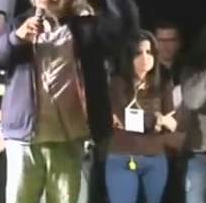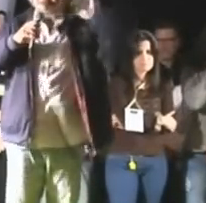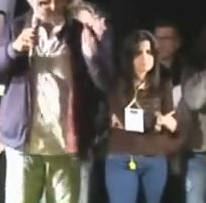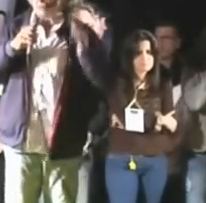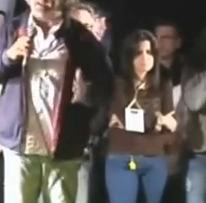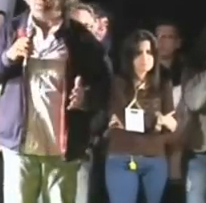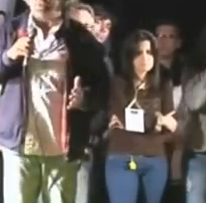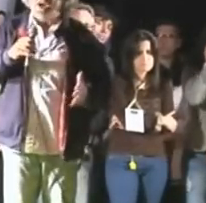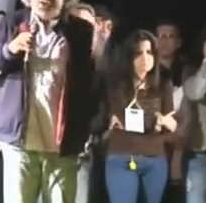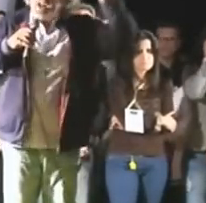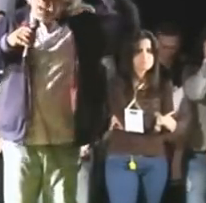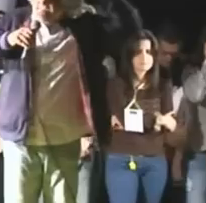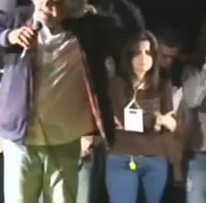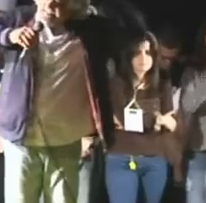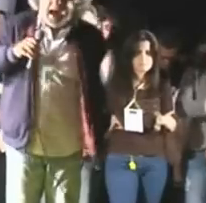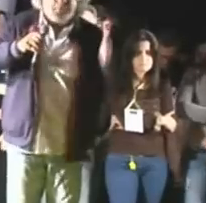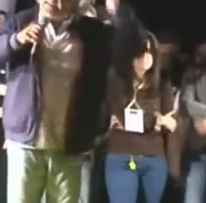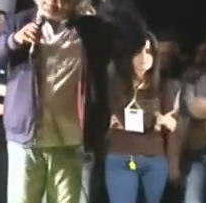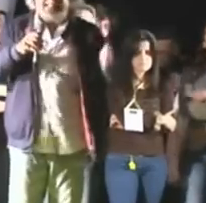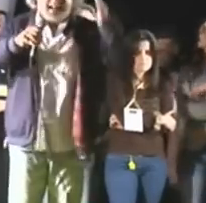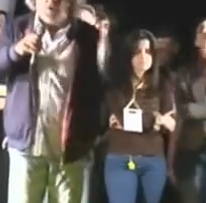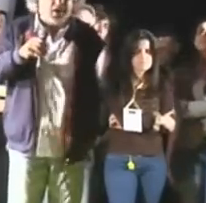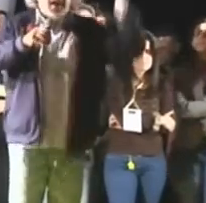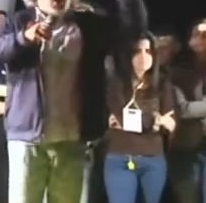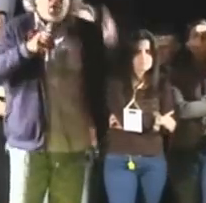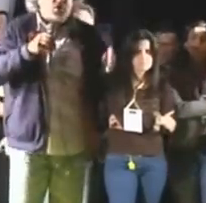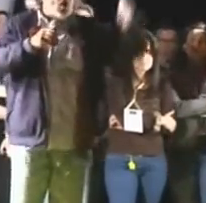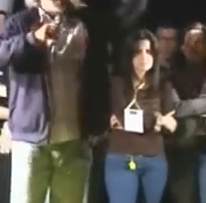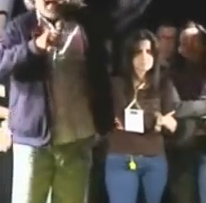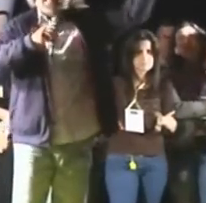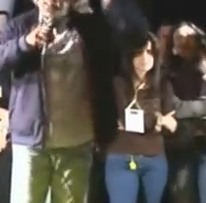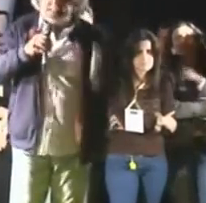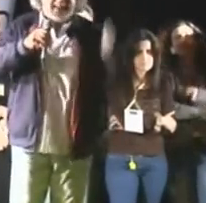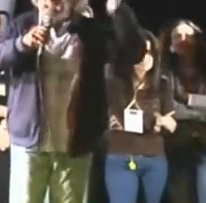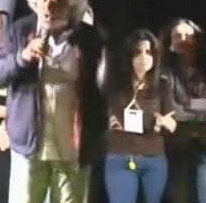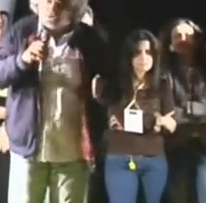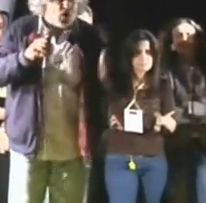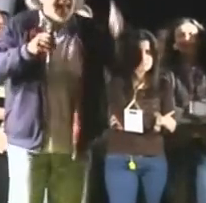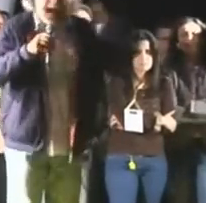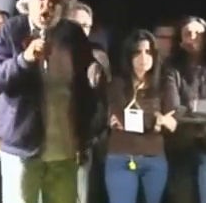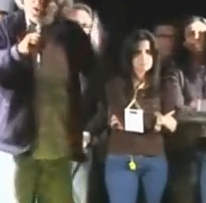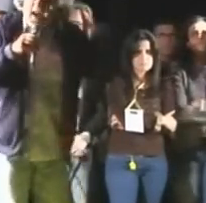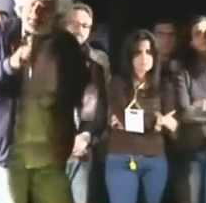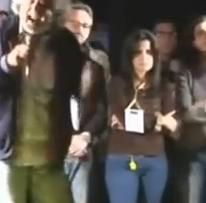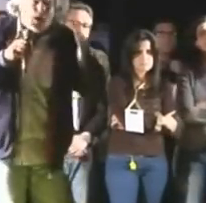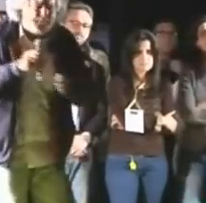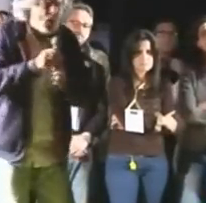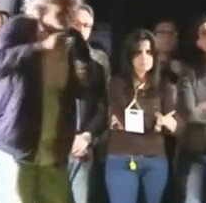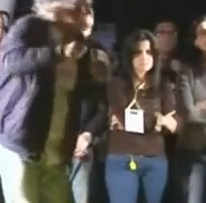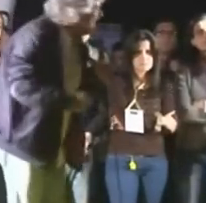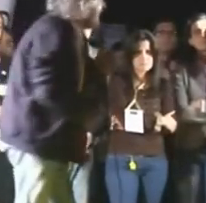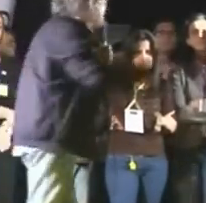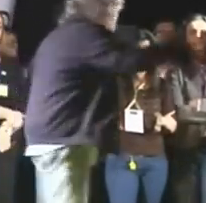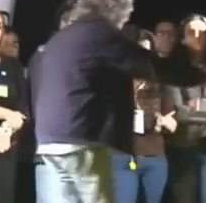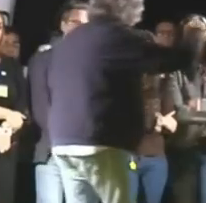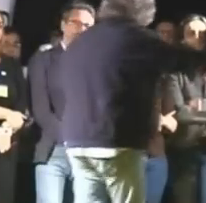ce lo reinventiamo il lavoro, ce lo reinventiamo perché tanti lavori chiudono, tante aziende chiudono e non riapriranno più